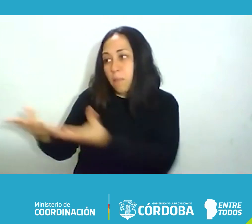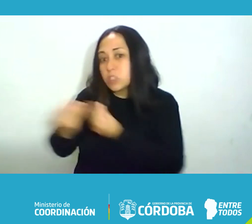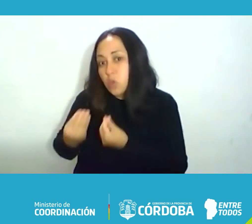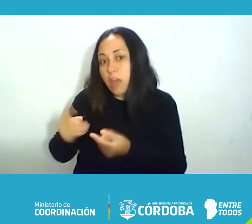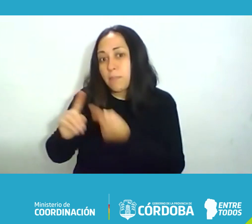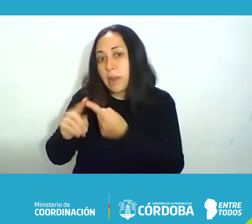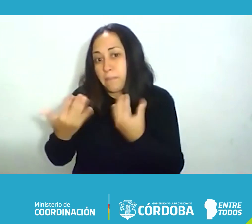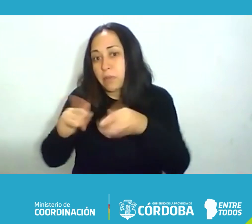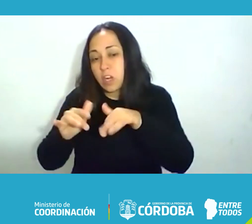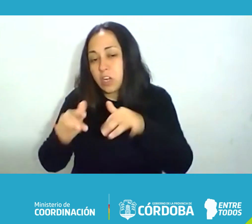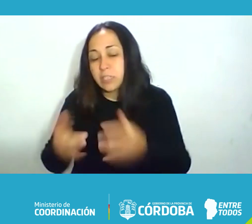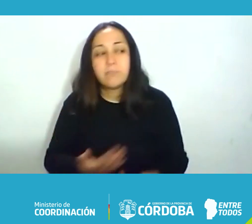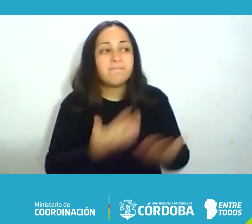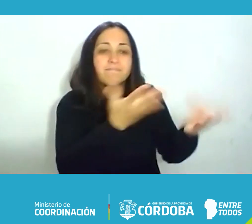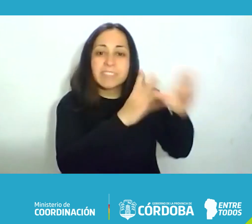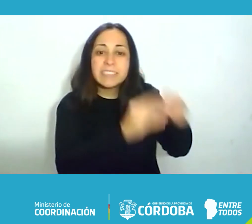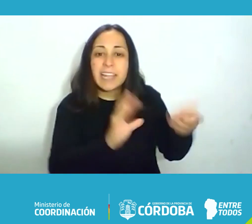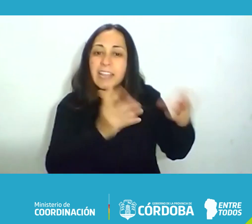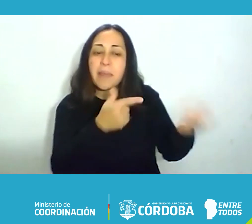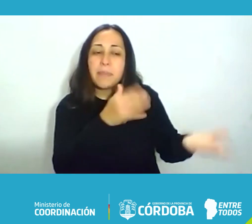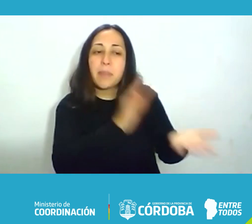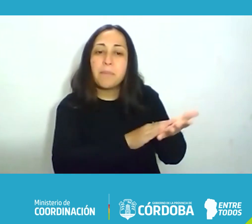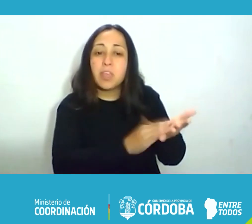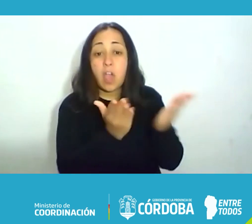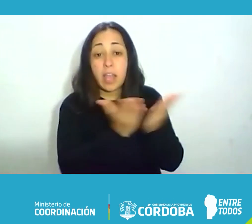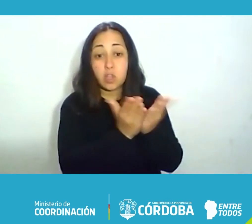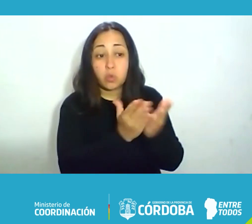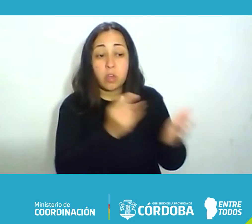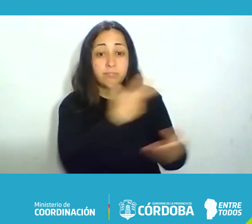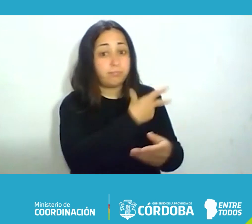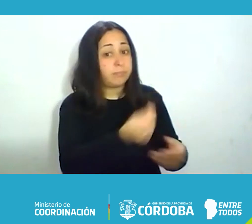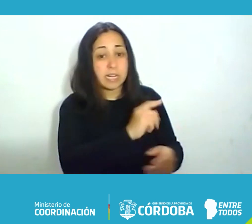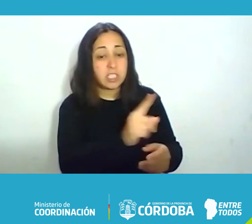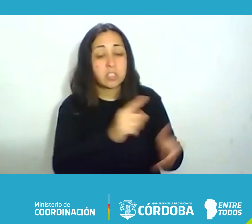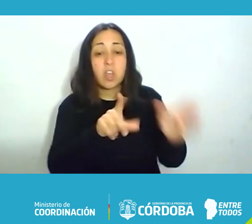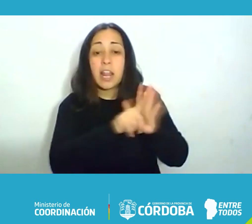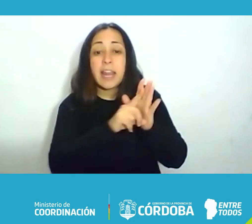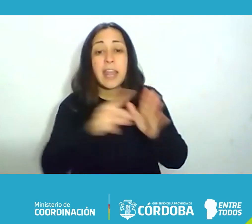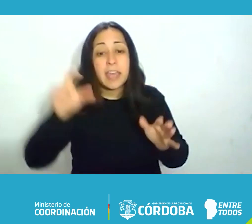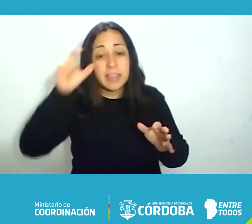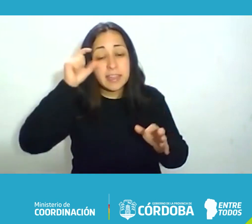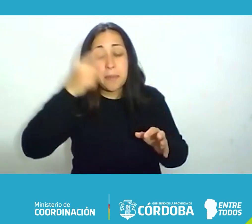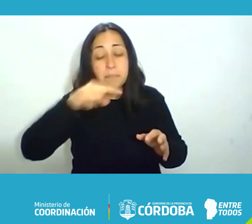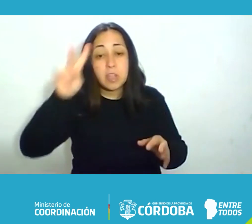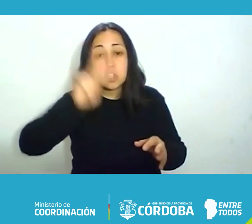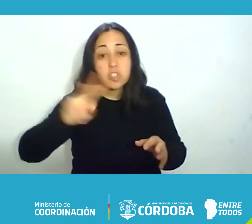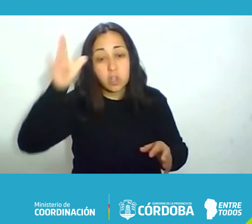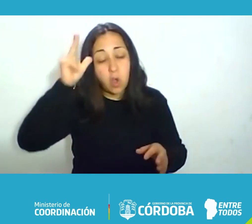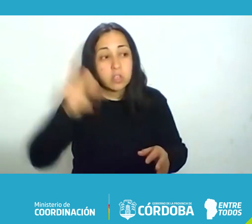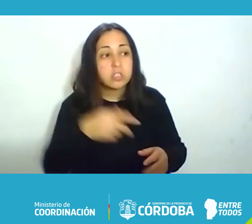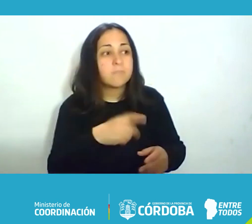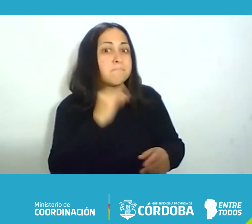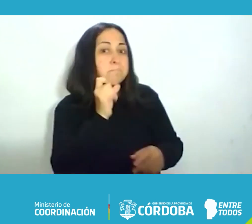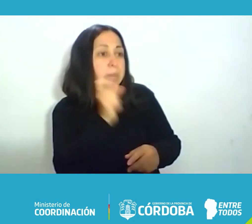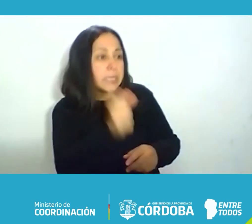conectarse dentro de las posibilidades. Solicita a la Secretaría de Ambiente procede al rechazo del estudio de impacto ambiental conforme a la ley 10.208. Deja un mensaje a intendentes,